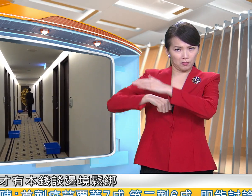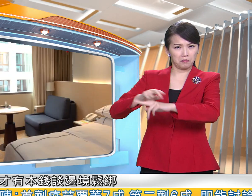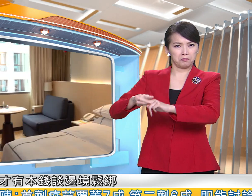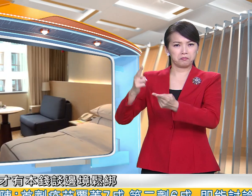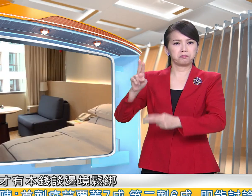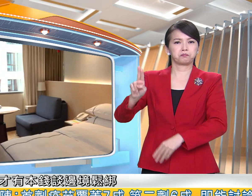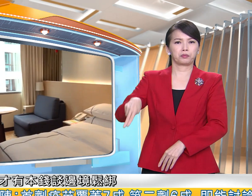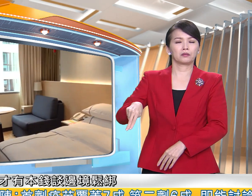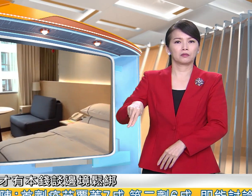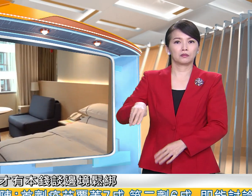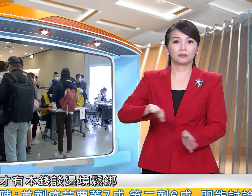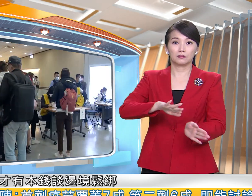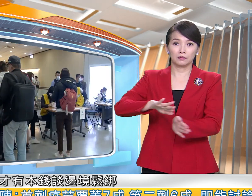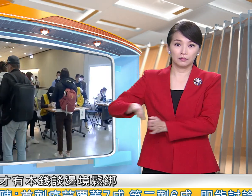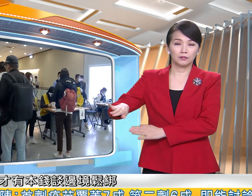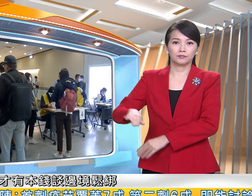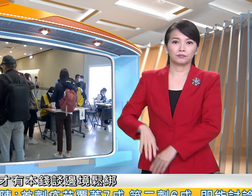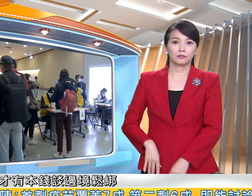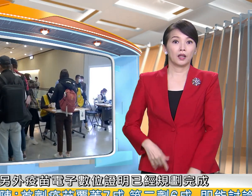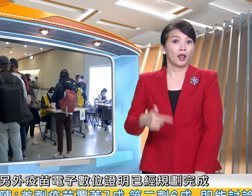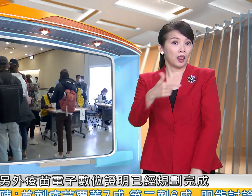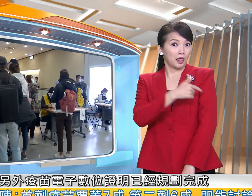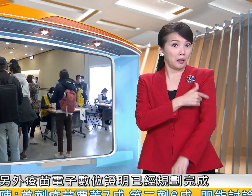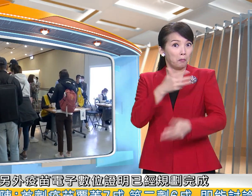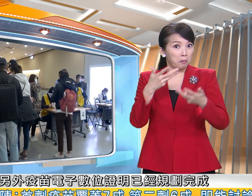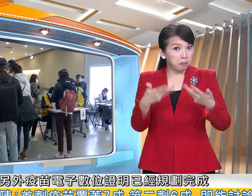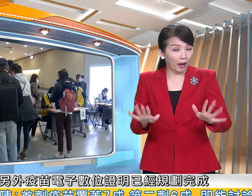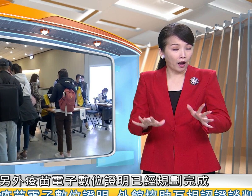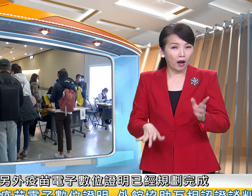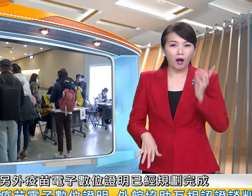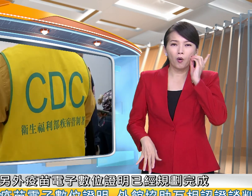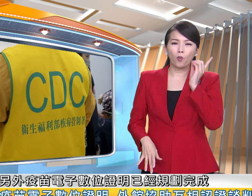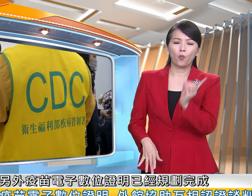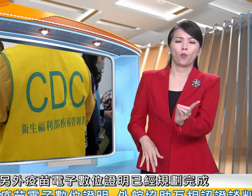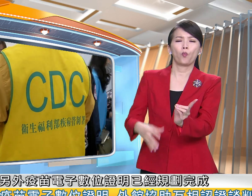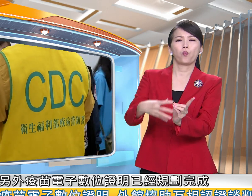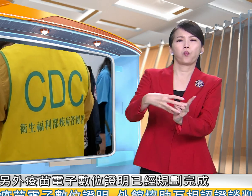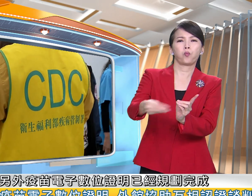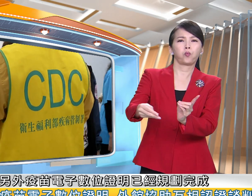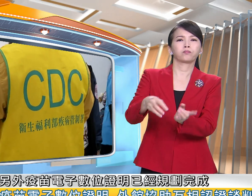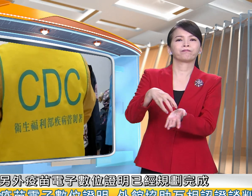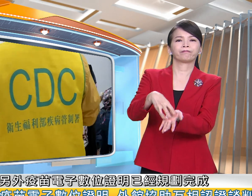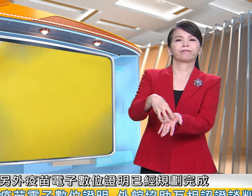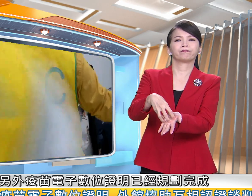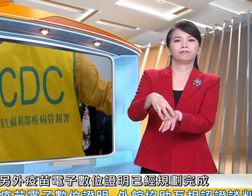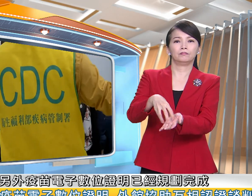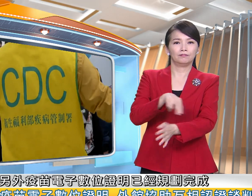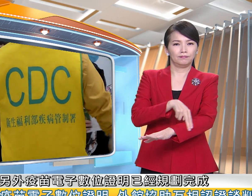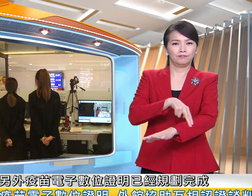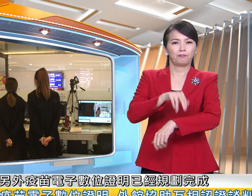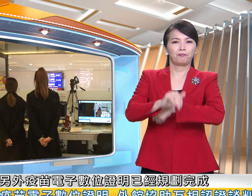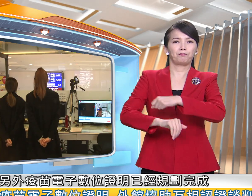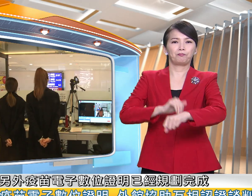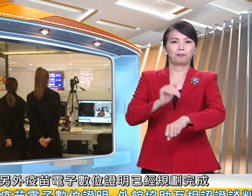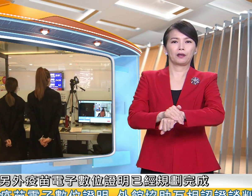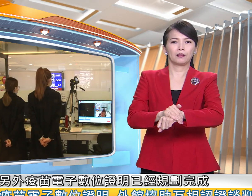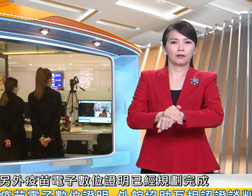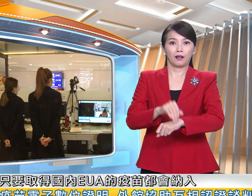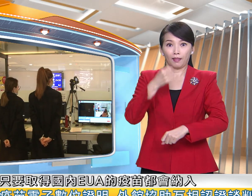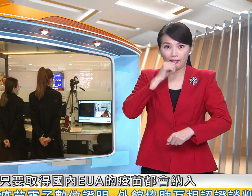谈边境松绑。另外，疫苗电子数位证明已经规划完成，只